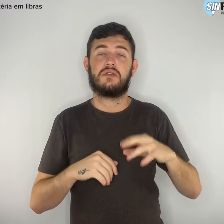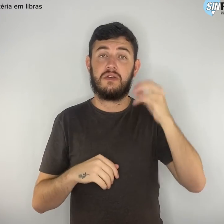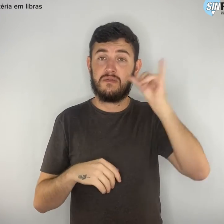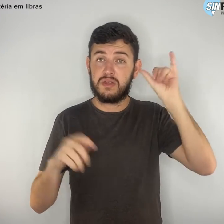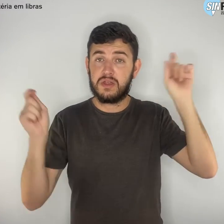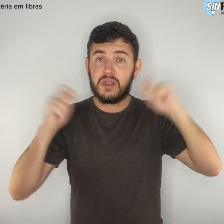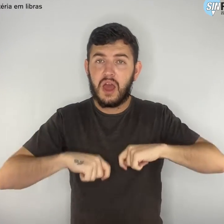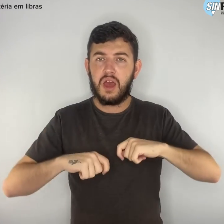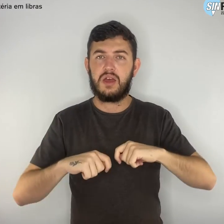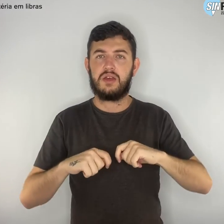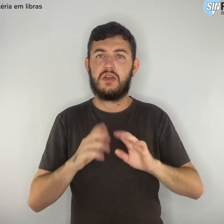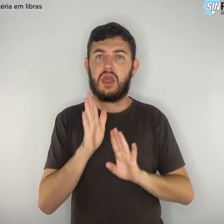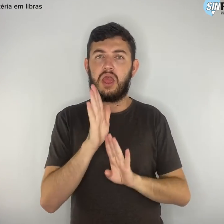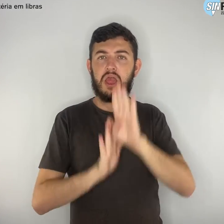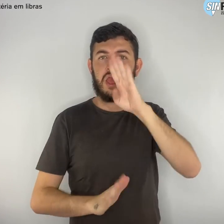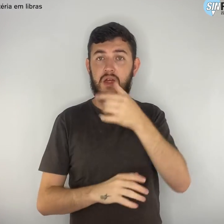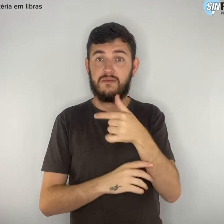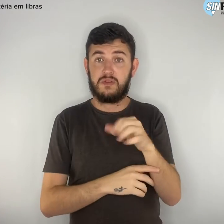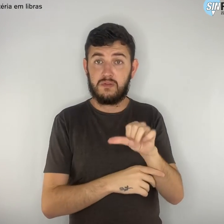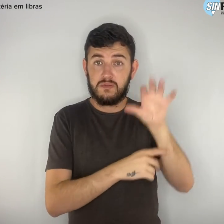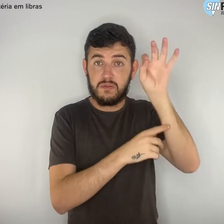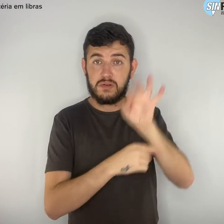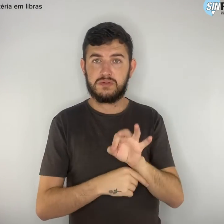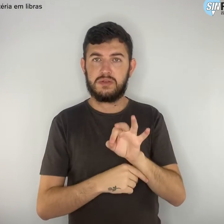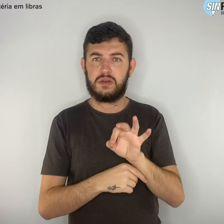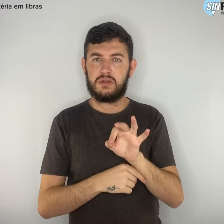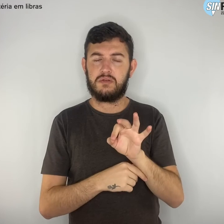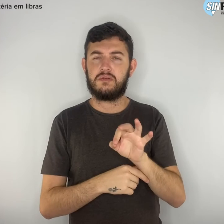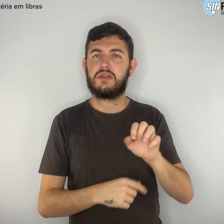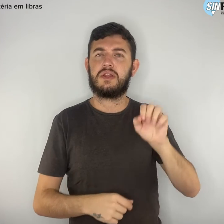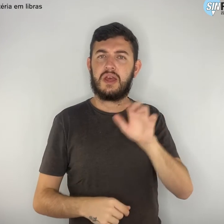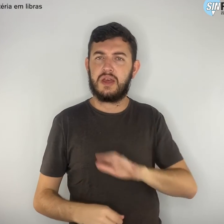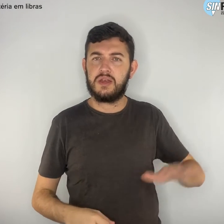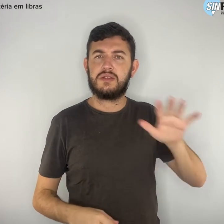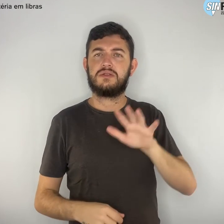aumentou 29% no território Yanomami.